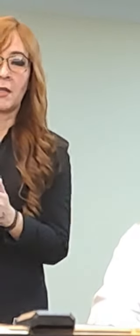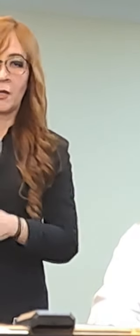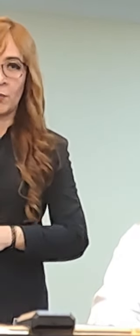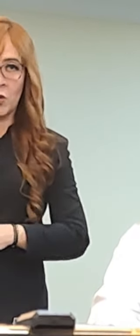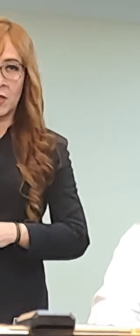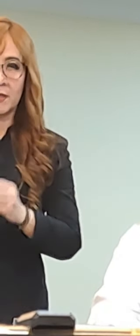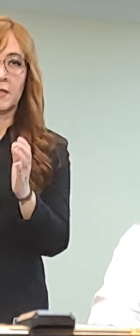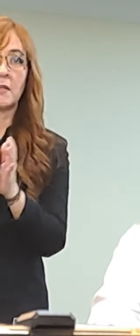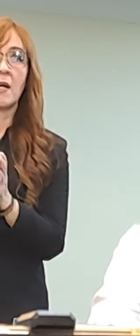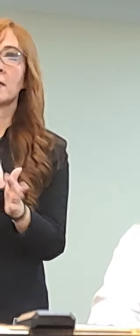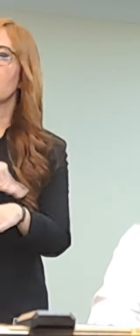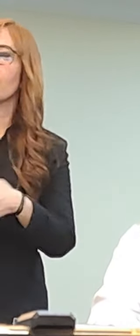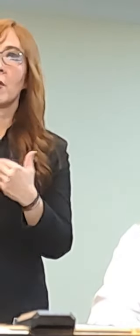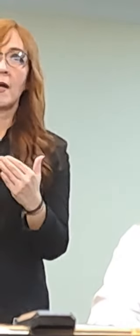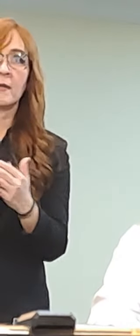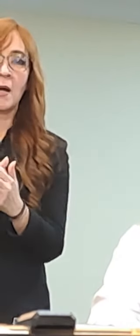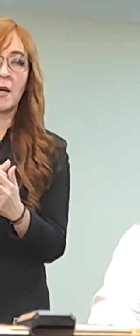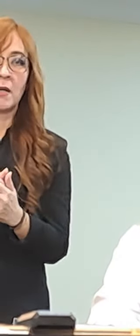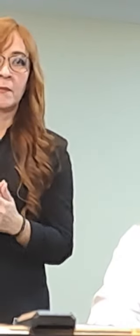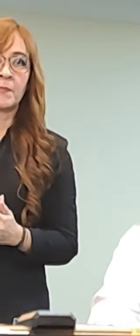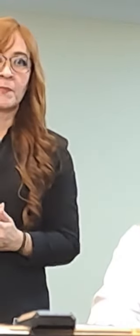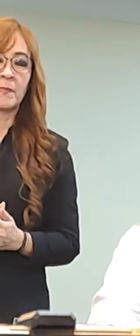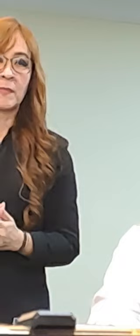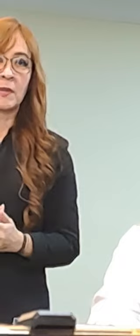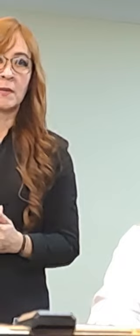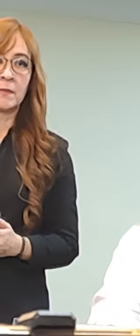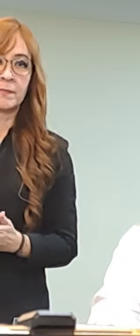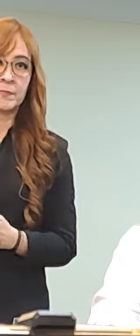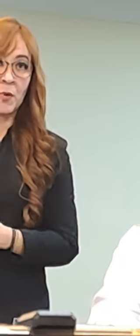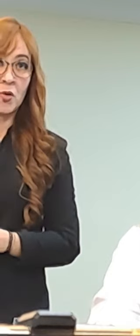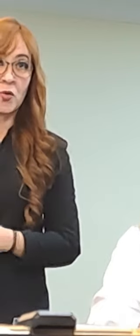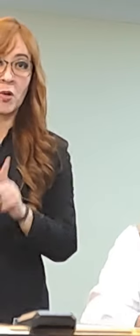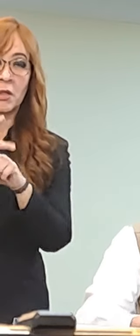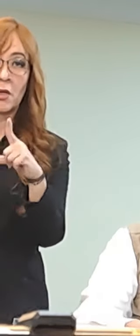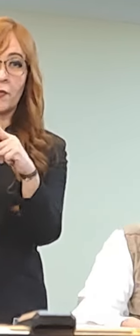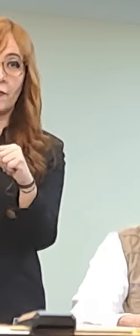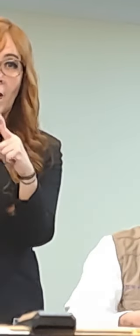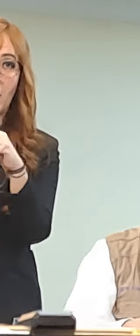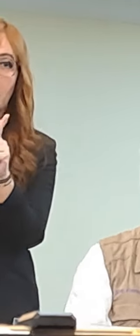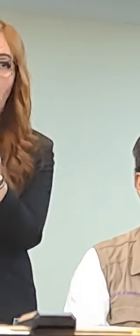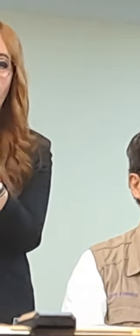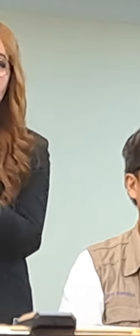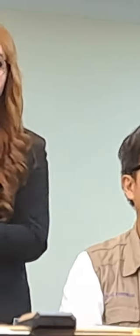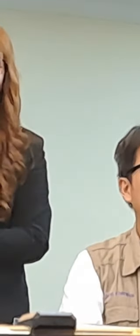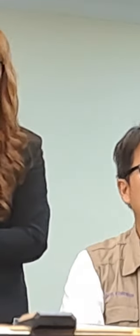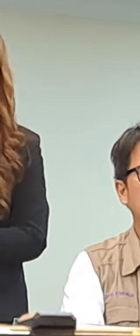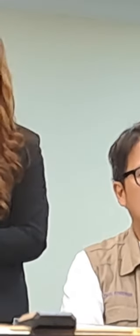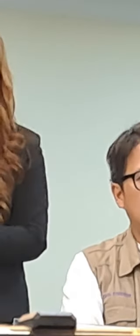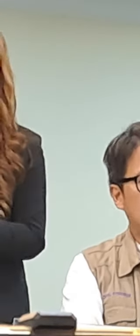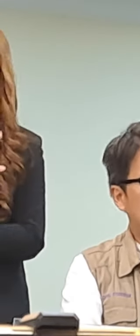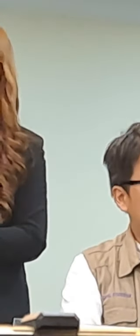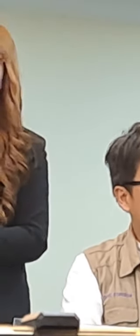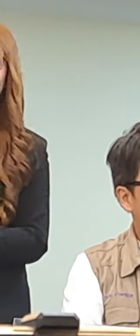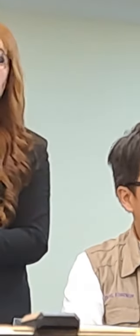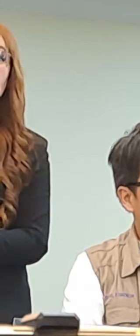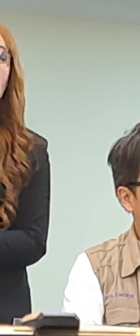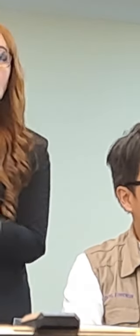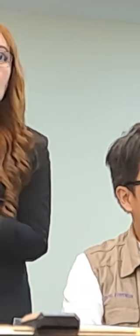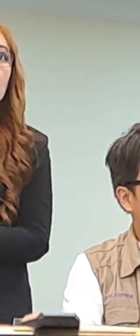dari Apsifor. Perkenalkan saya Dr. Farah, ingin menyampaikan beberapa temuan terkait